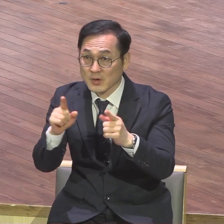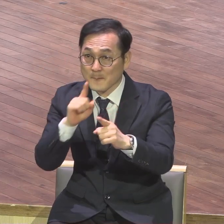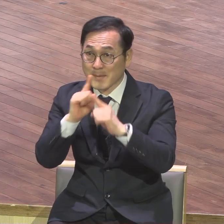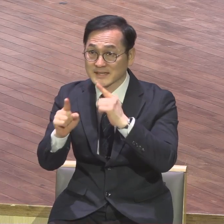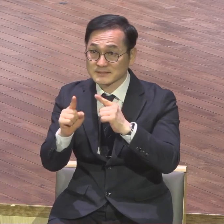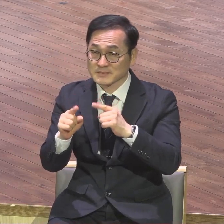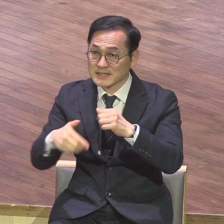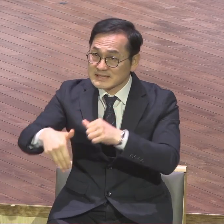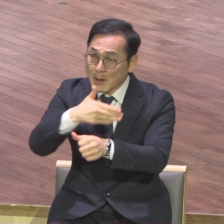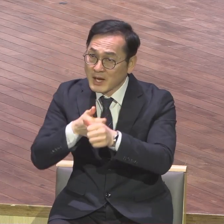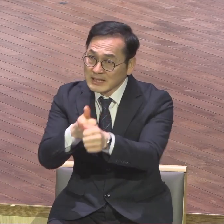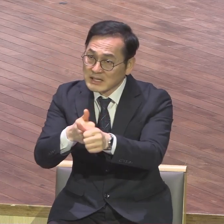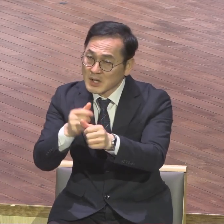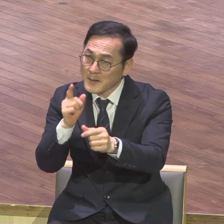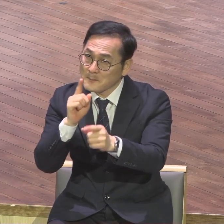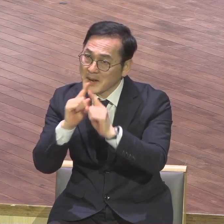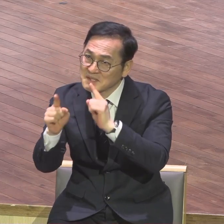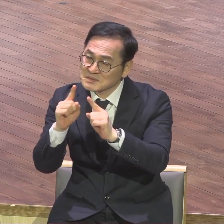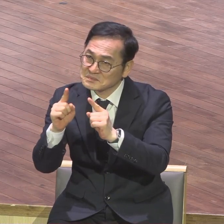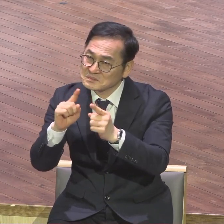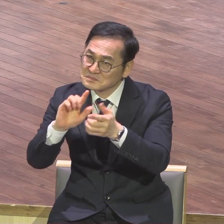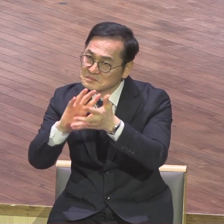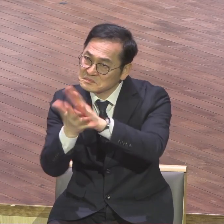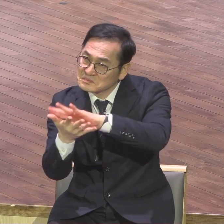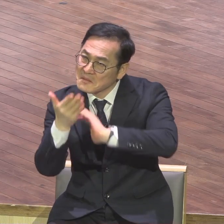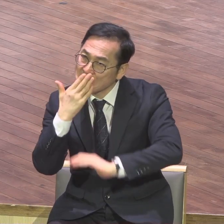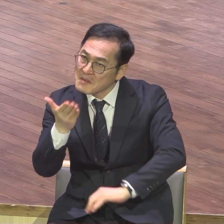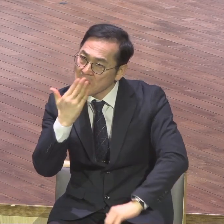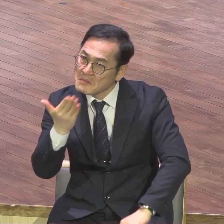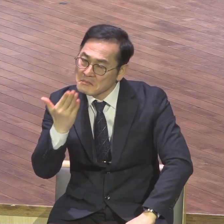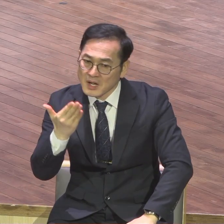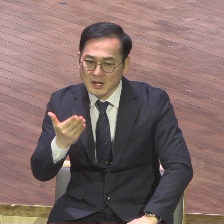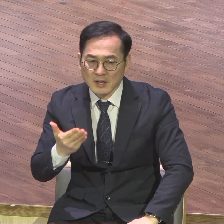상대화하도록 사단의 관계에 당해가지고